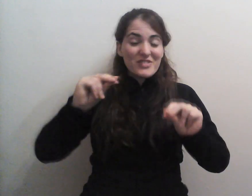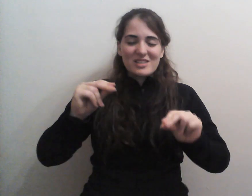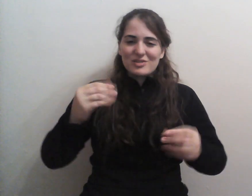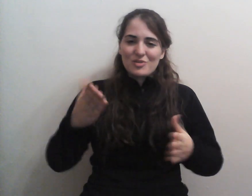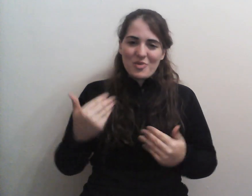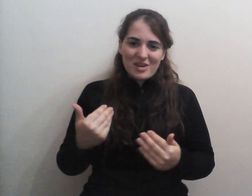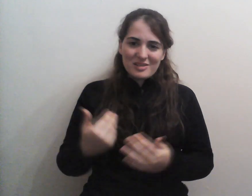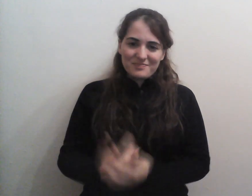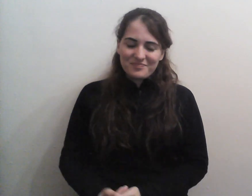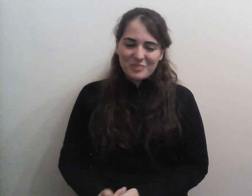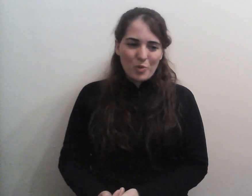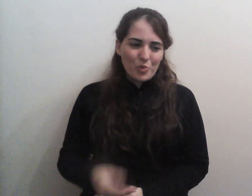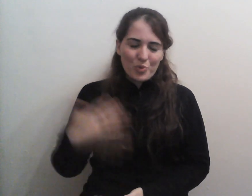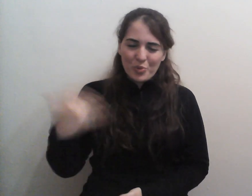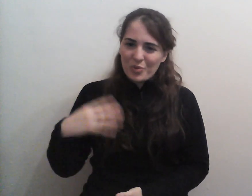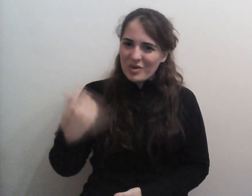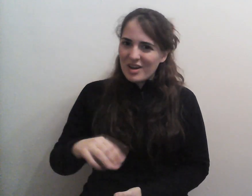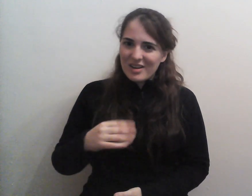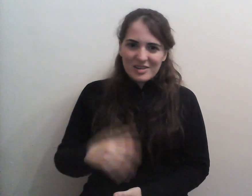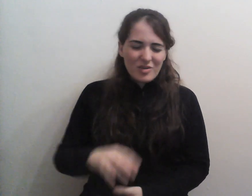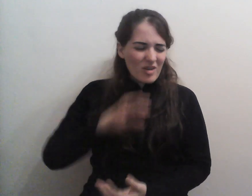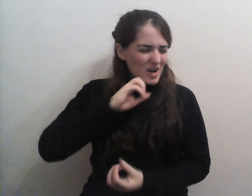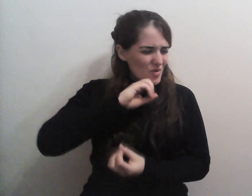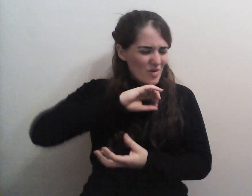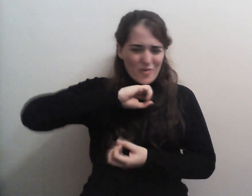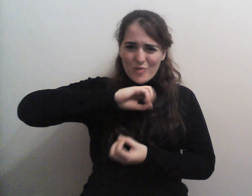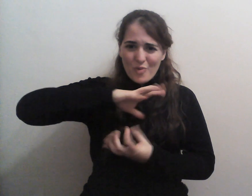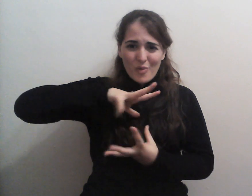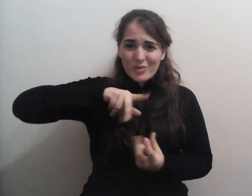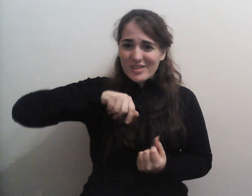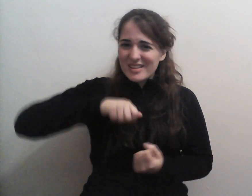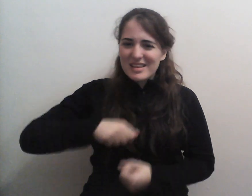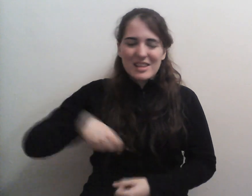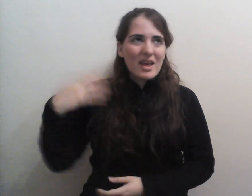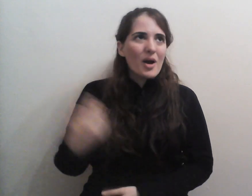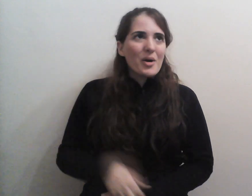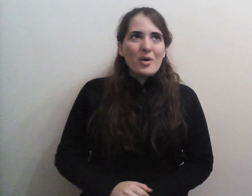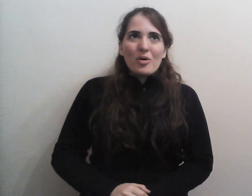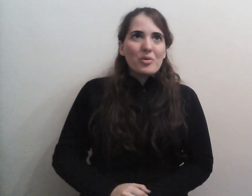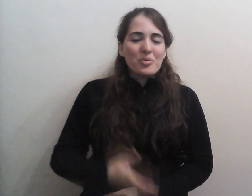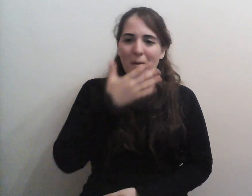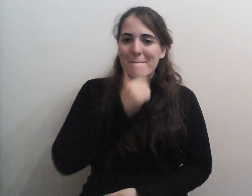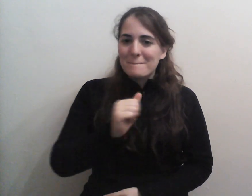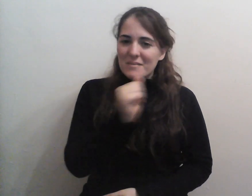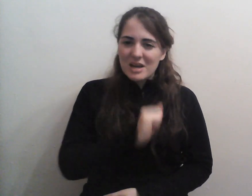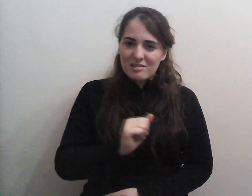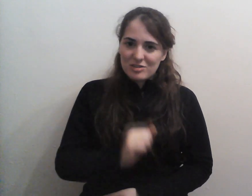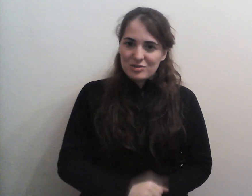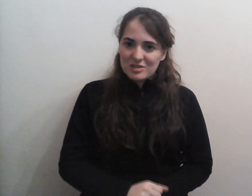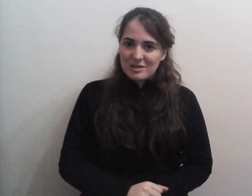¿Qué noticia se puede comparar con este glorioso mensaje de redención? Seguramente los hermanos en Turquía, a lo mejor